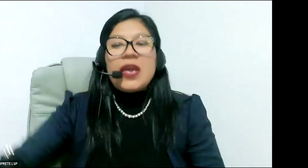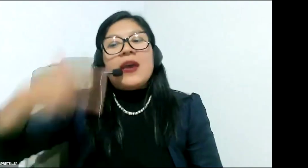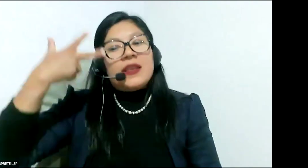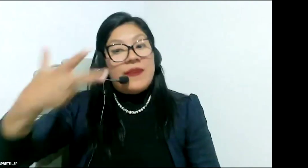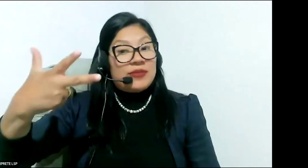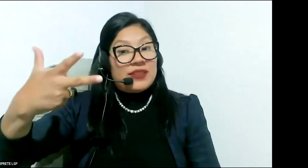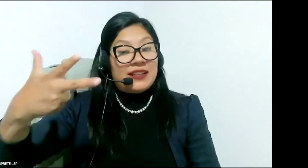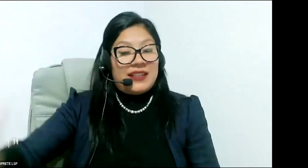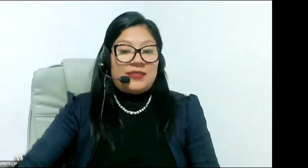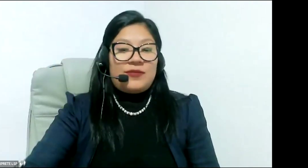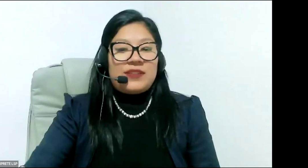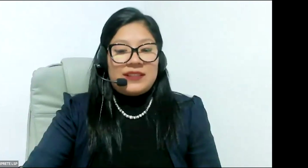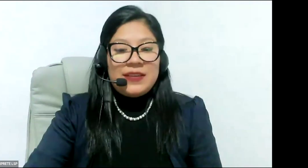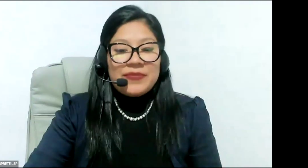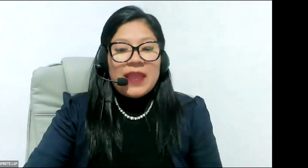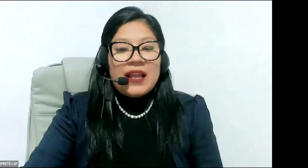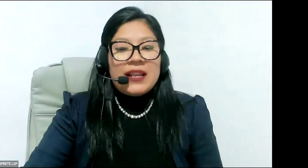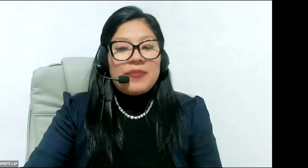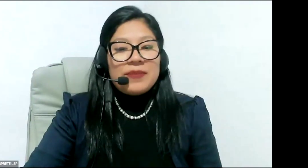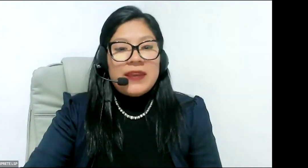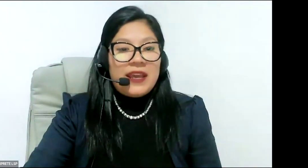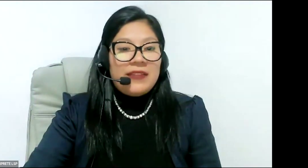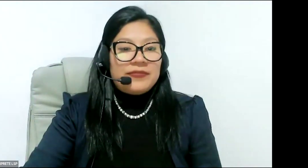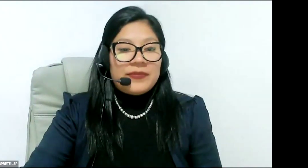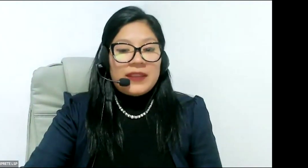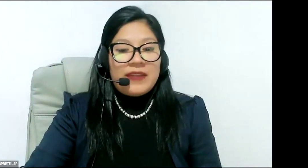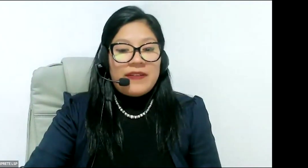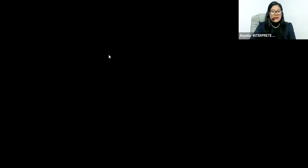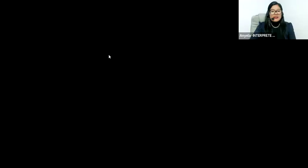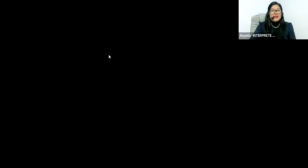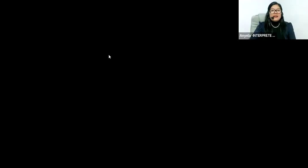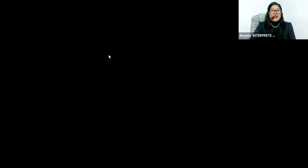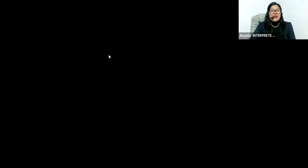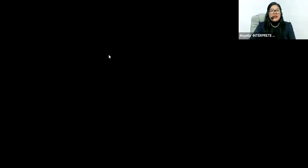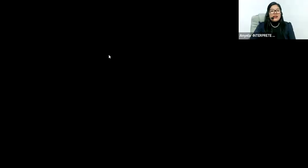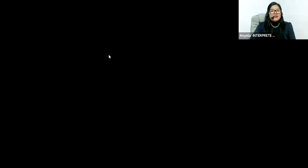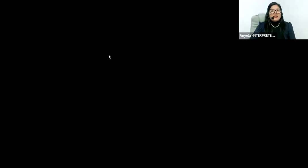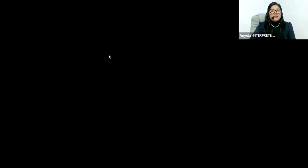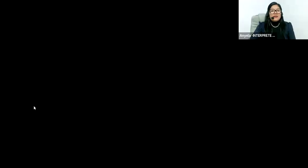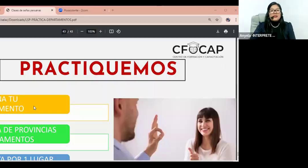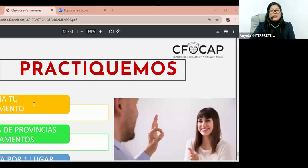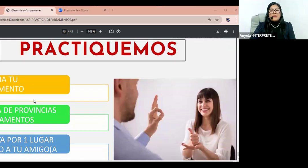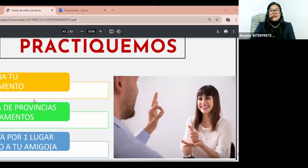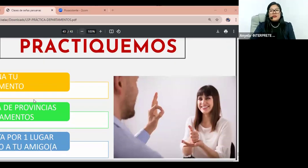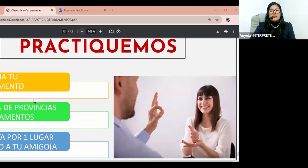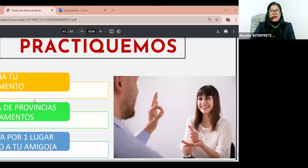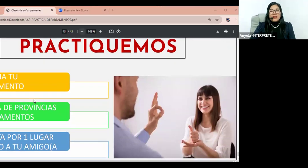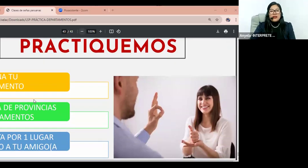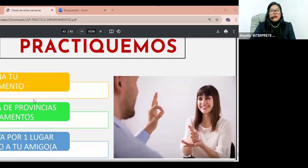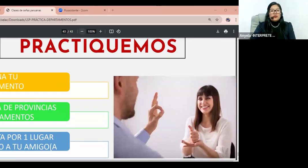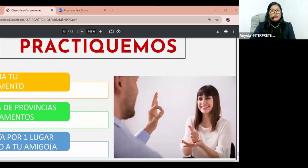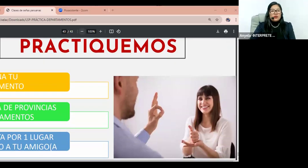grupos y vamos a hacer tres cosas sí la primera que van a hacer es van a